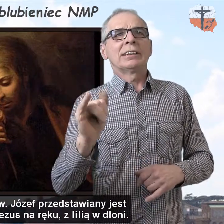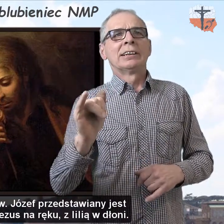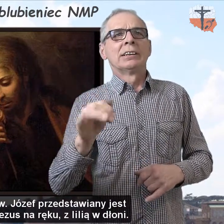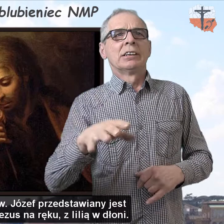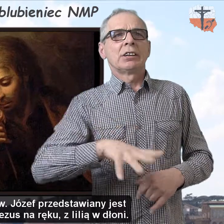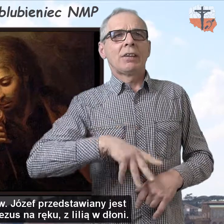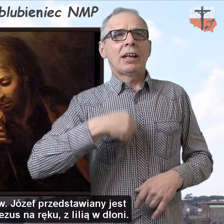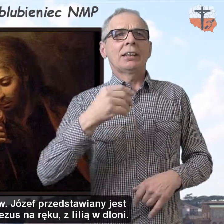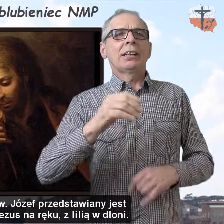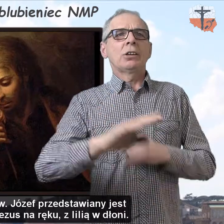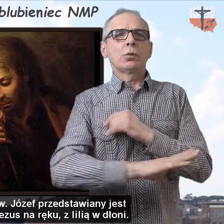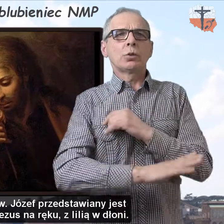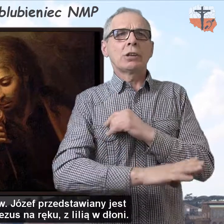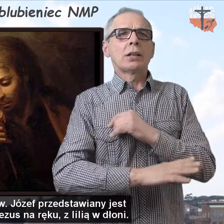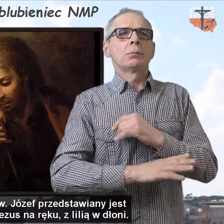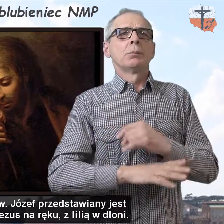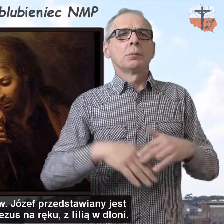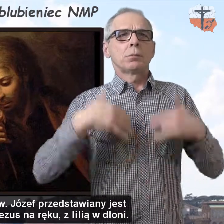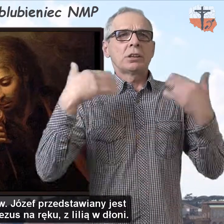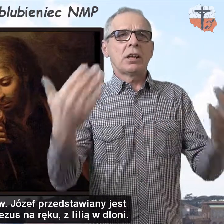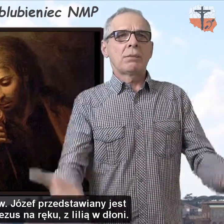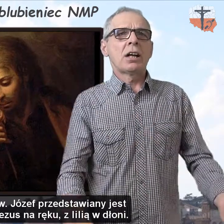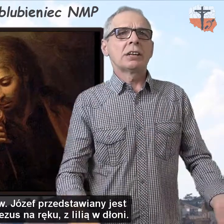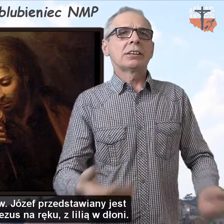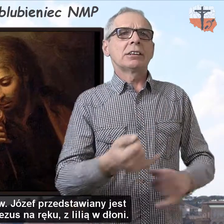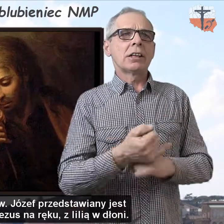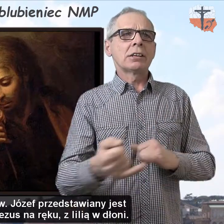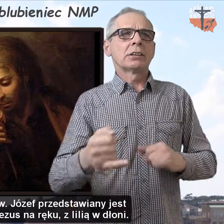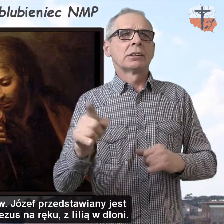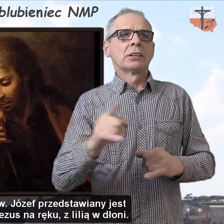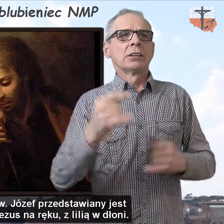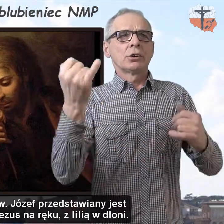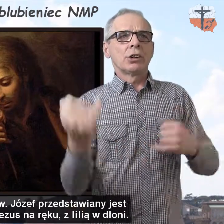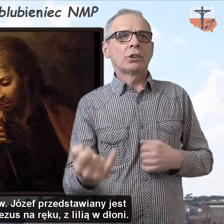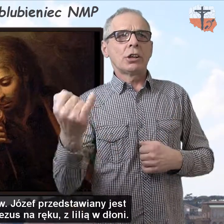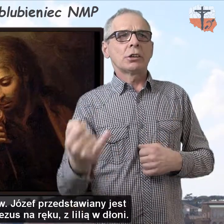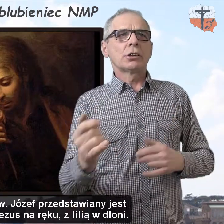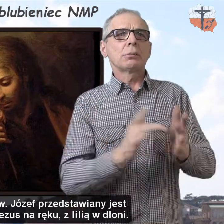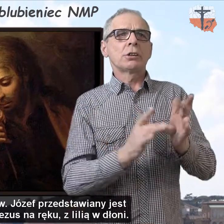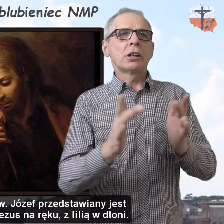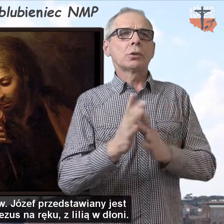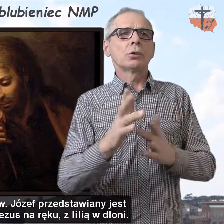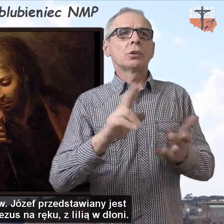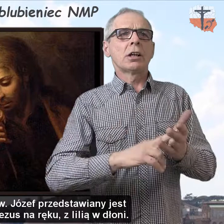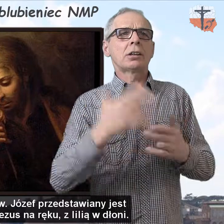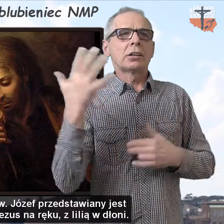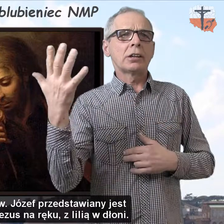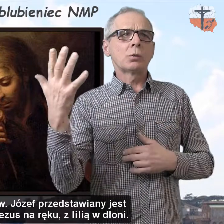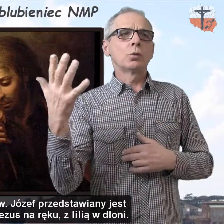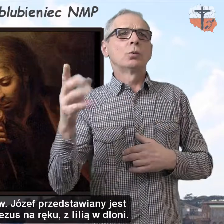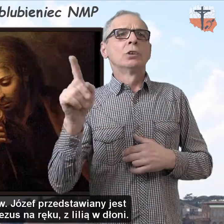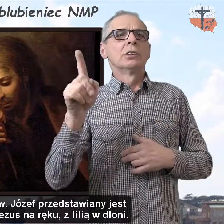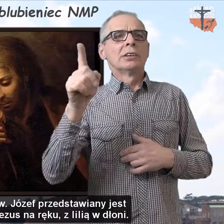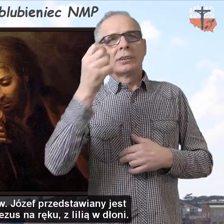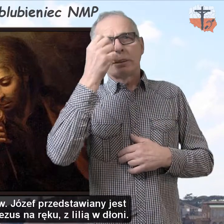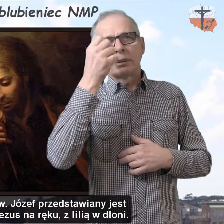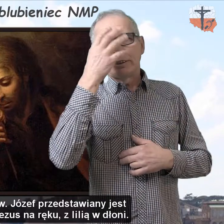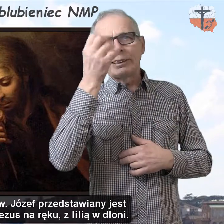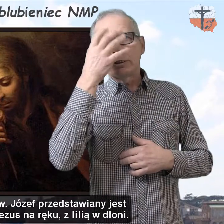Józef przedstawiany jest z dzieciątkiem Jezus na ręku, z